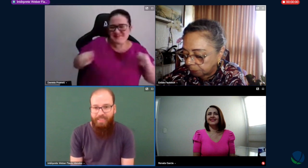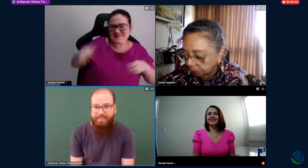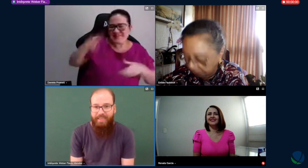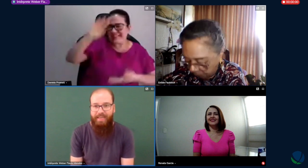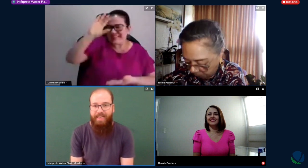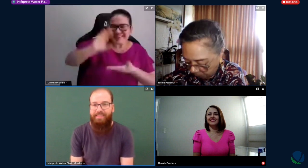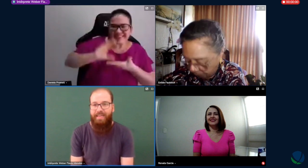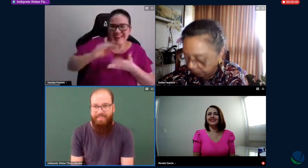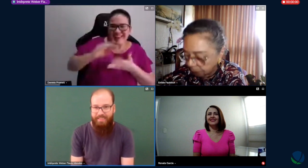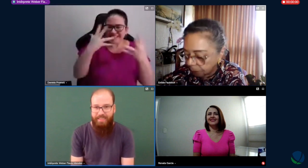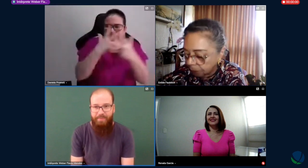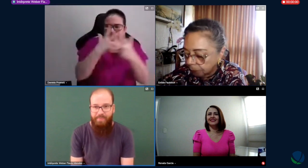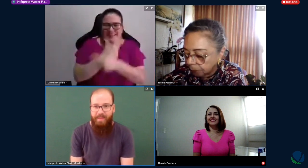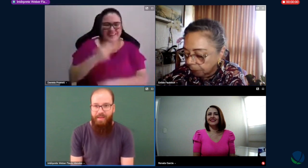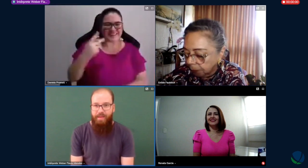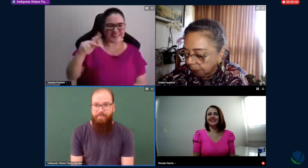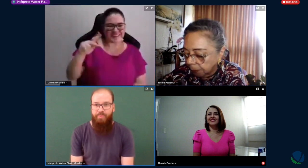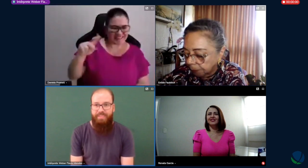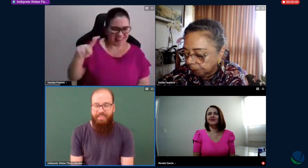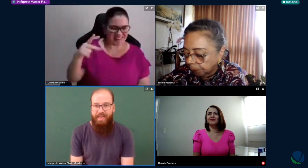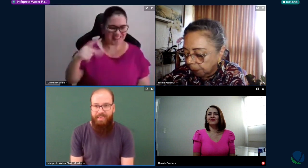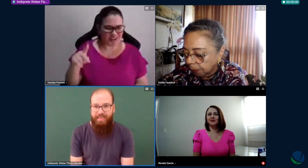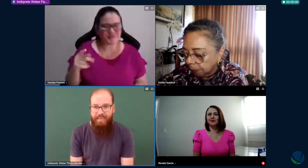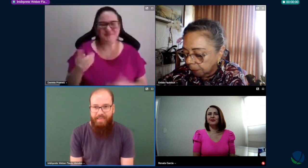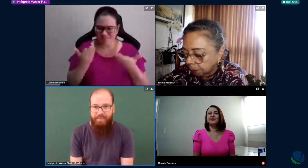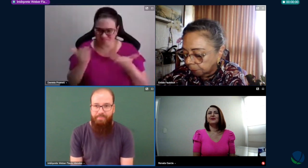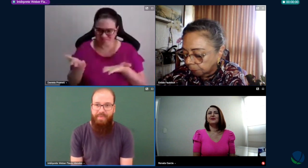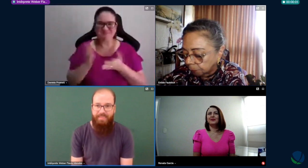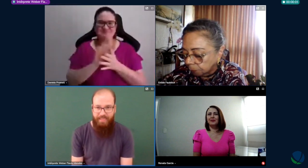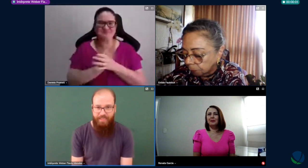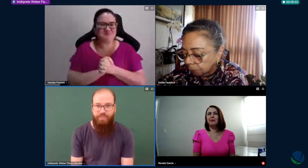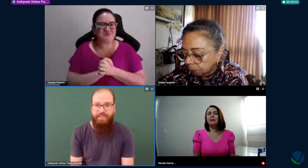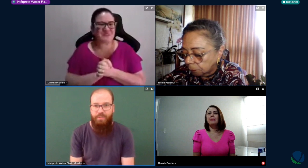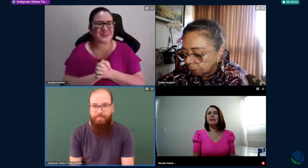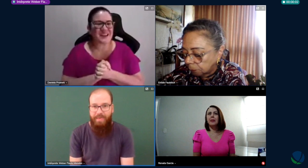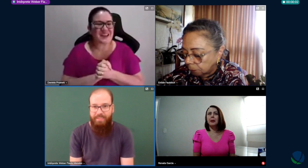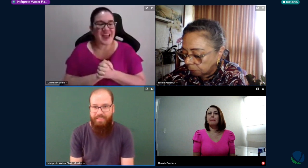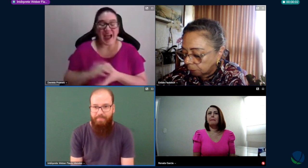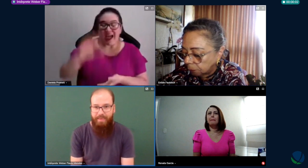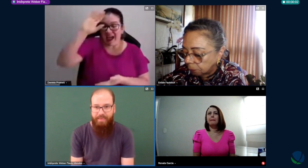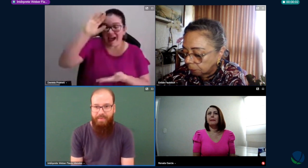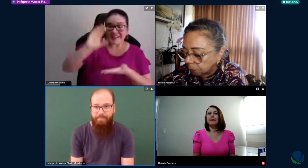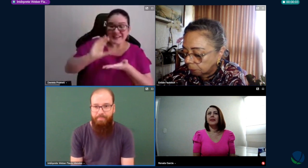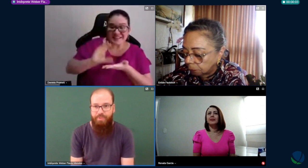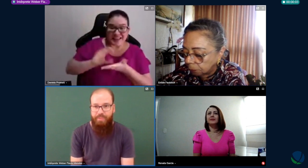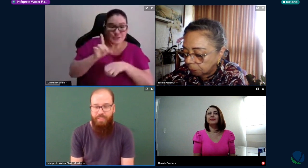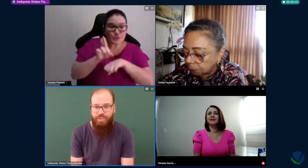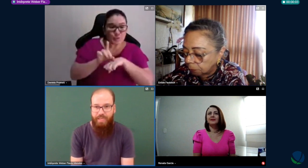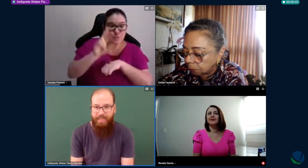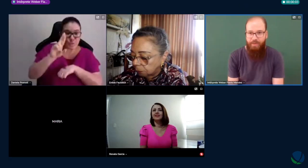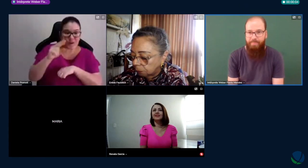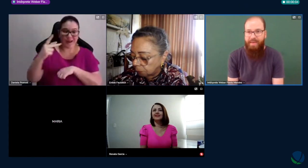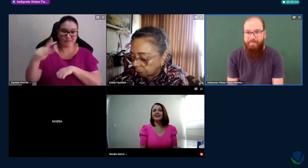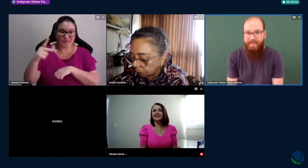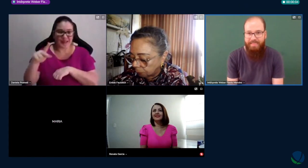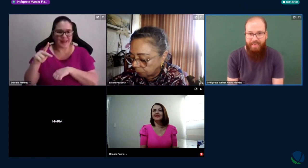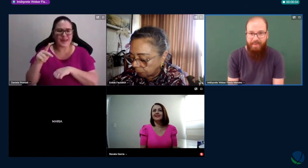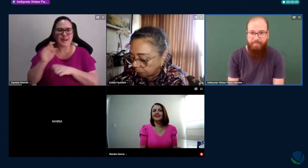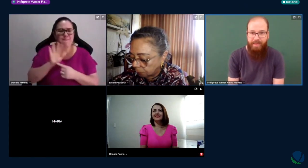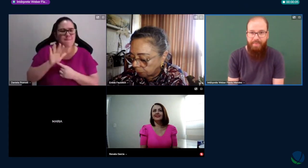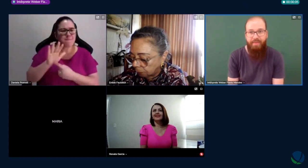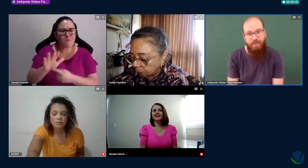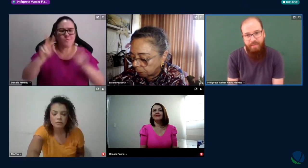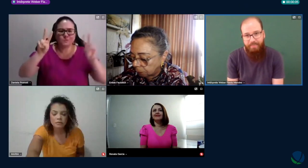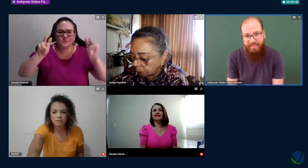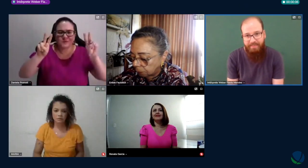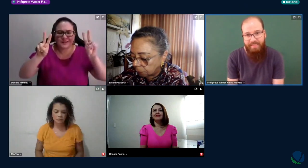a doutoranda Renata Garcia por estar aqui presente, fazendo parte dessa banca. Desde já quero